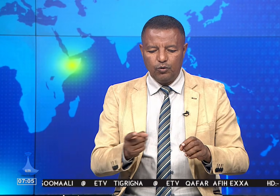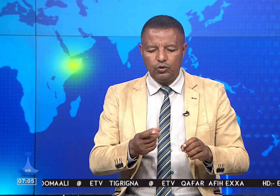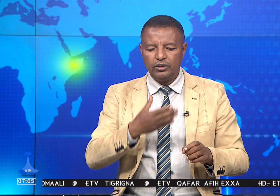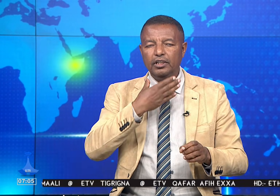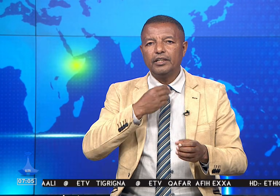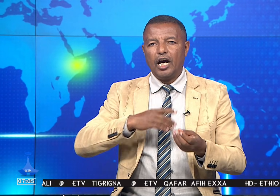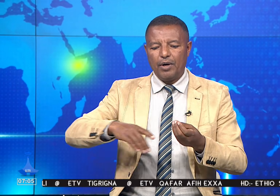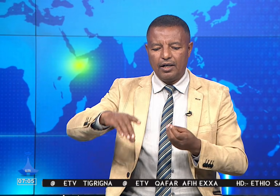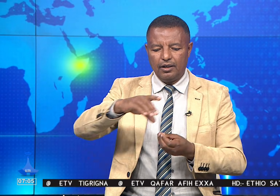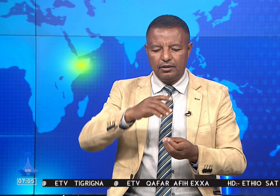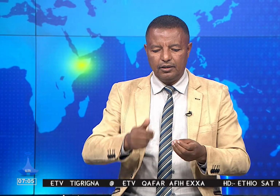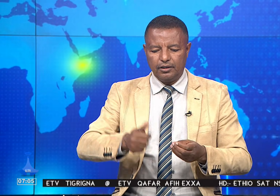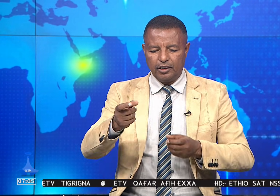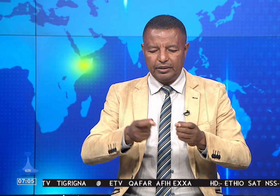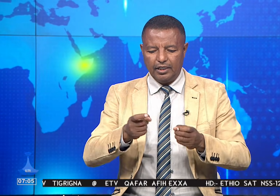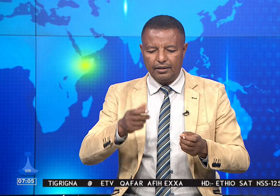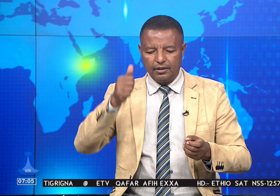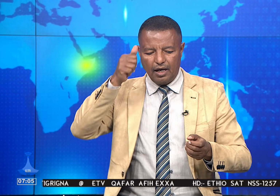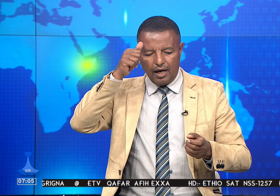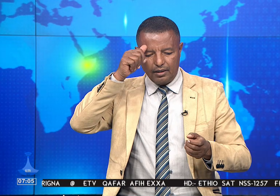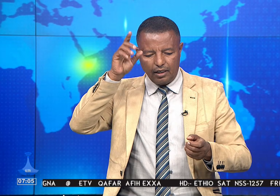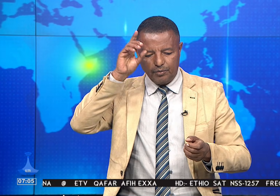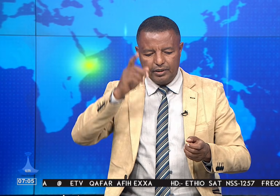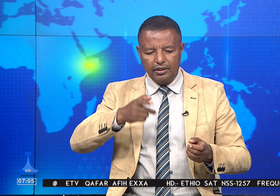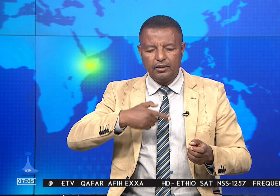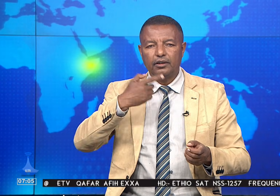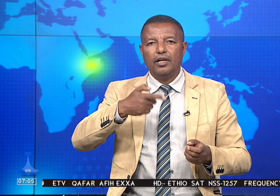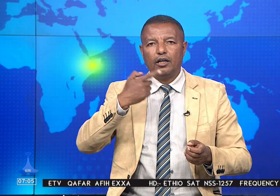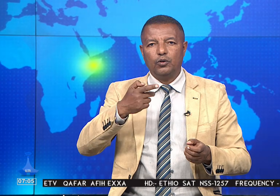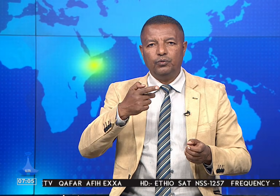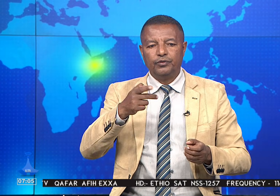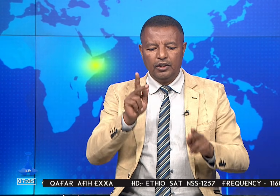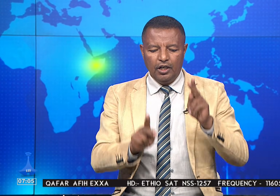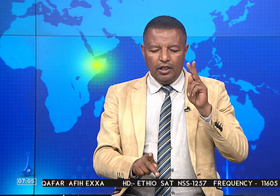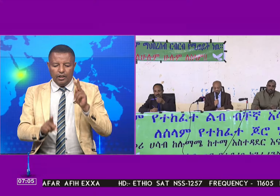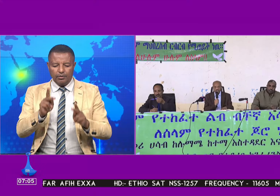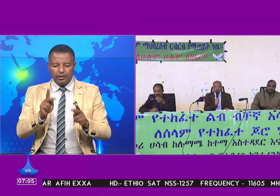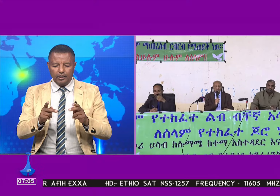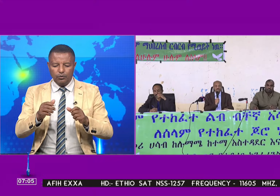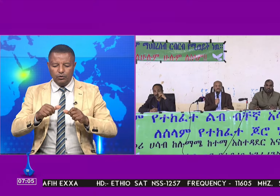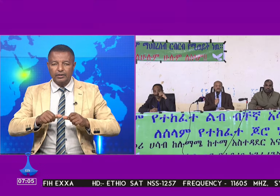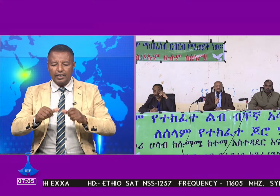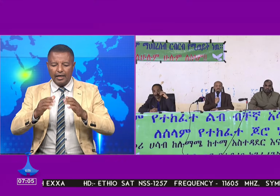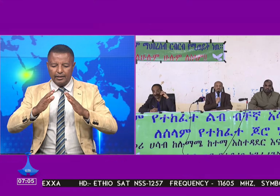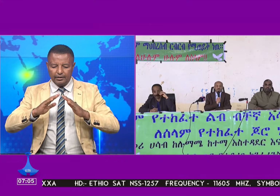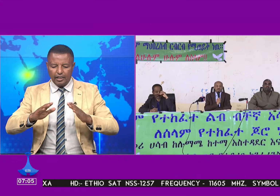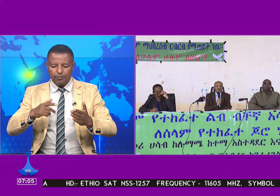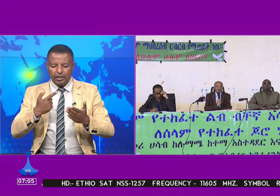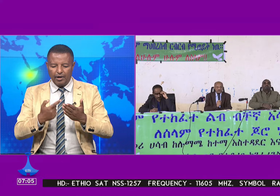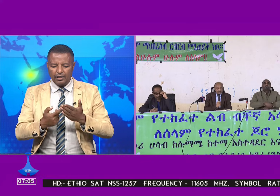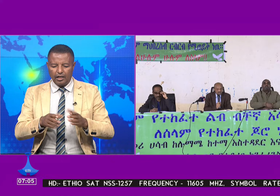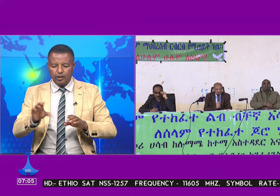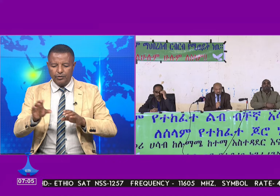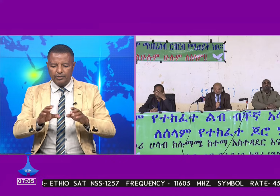እያደረገ መሆኑን የአማራ ክልል ርዕሰ መስተዳድር አረጋ ከበደ ተናገሩ። ህብረተሰቡ ዘላቂ